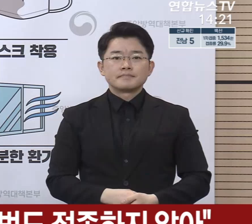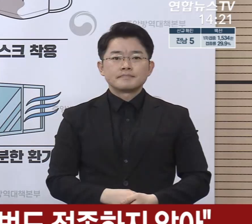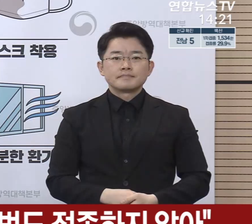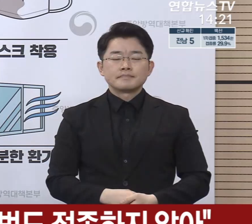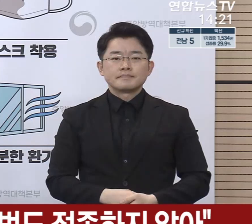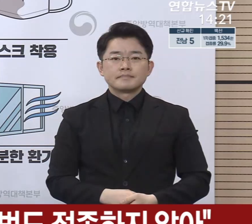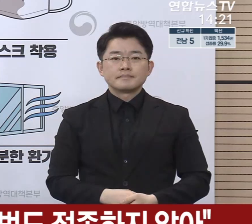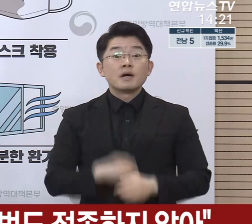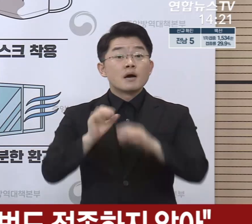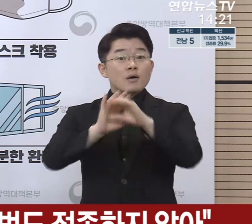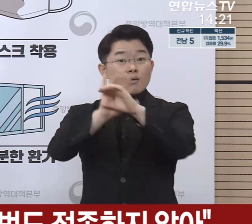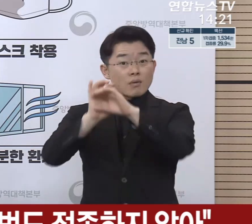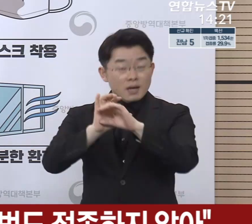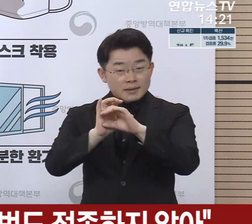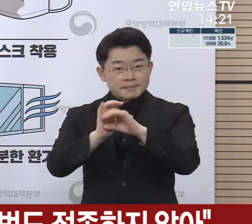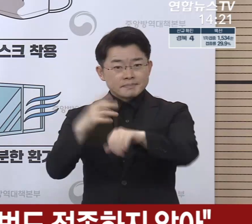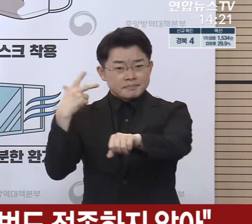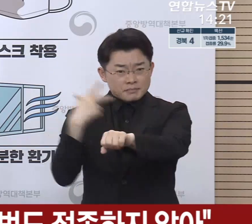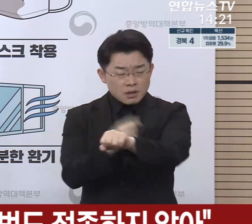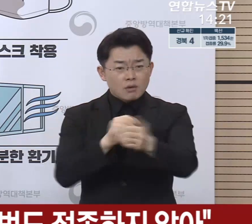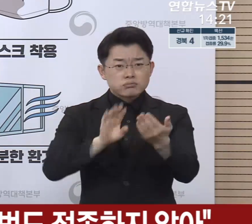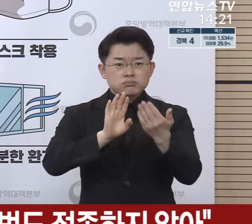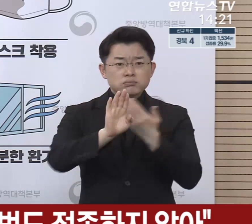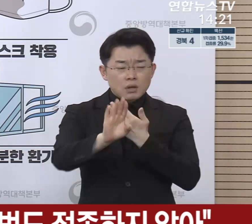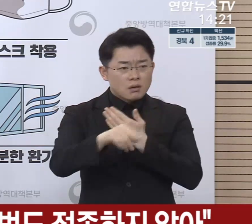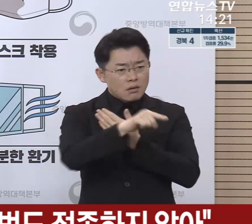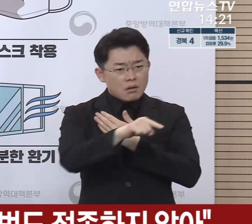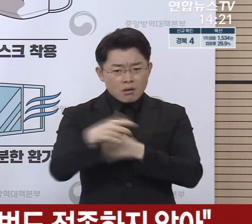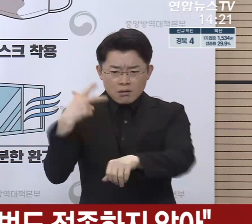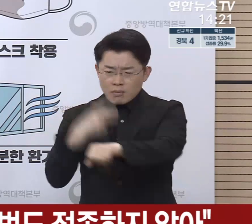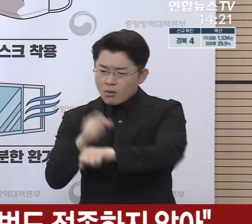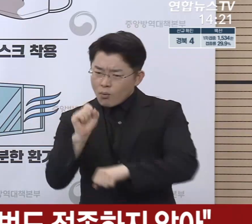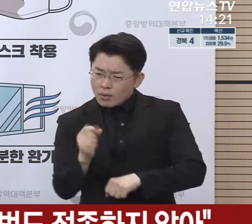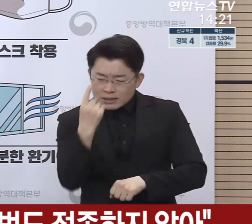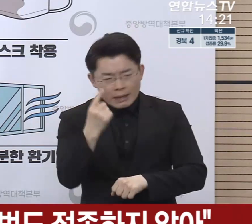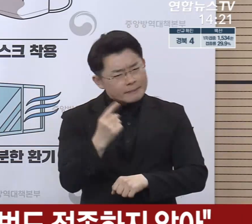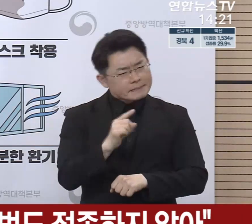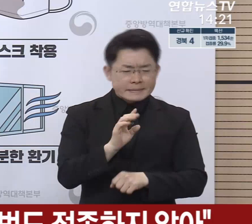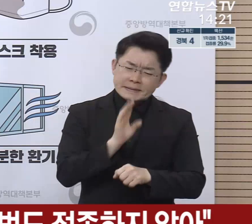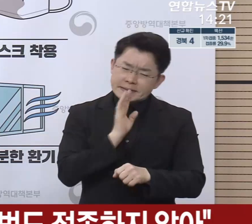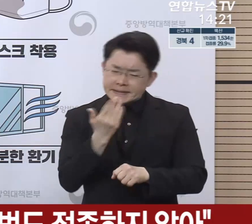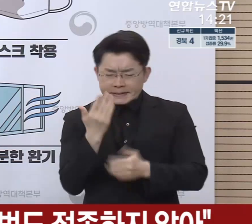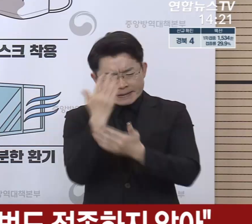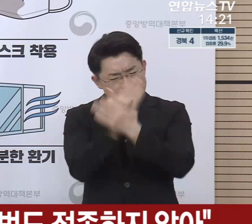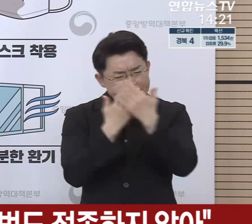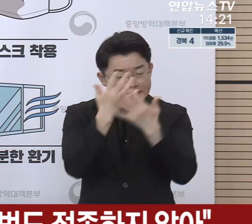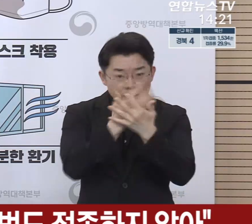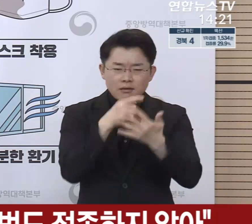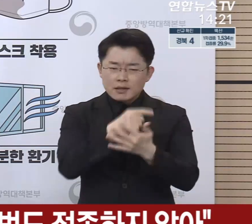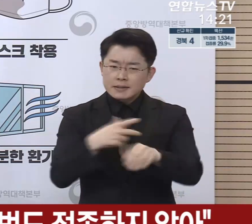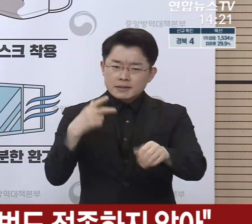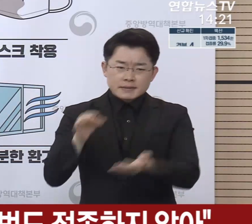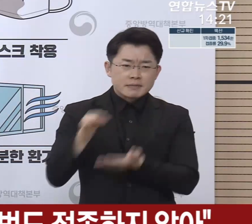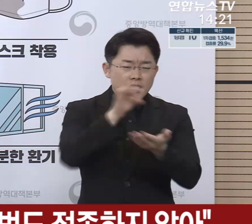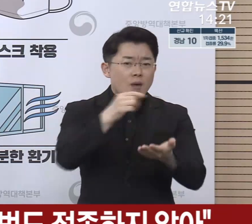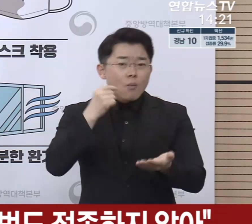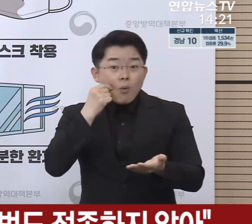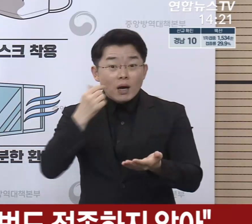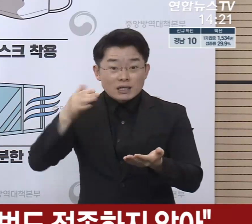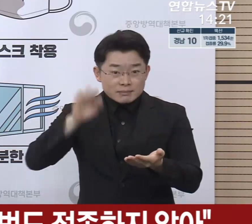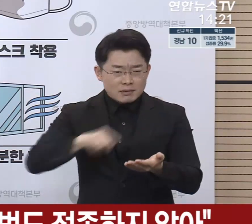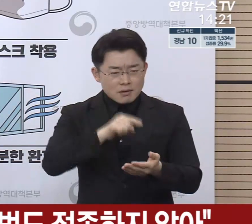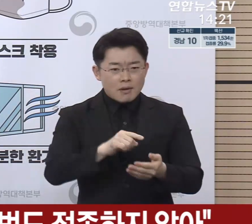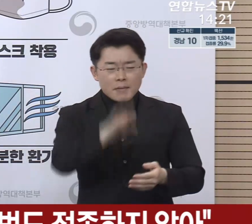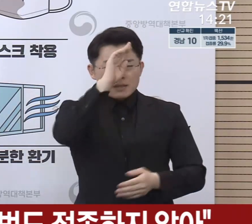추진단은 코로나19 예방접종 후에 인과성 근거가 불충분하여 보상에서는 제외되었지만 중증